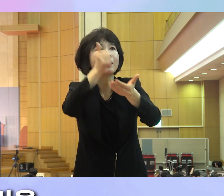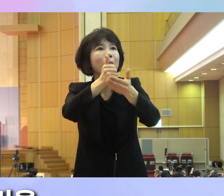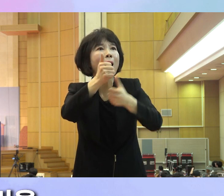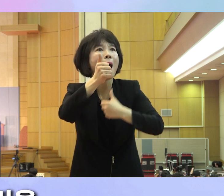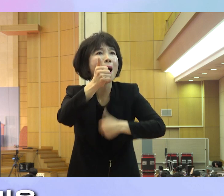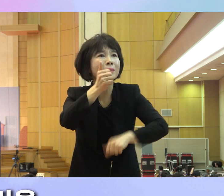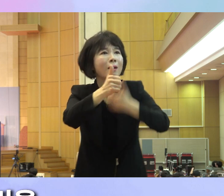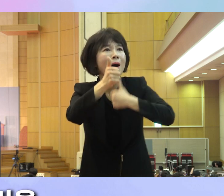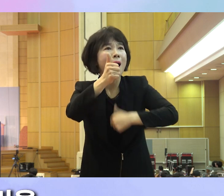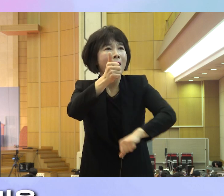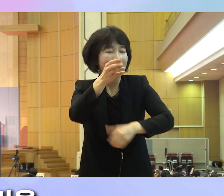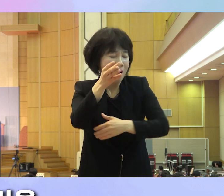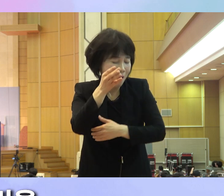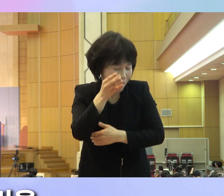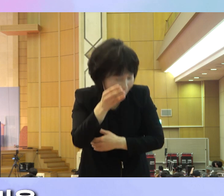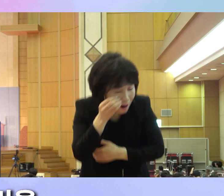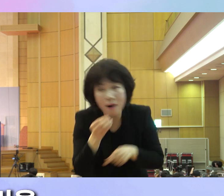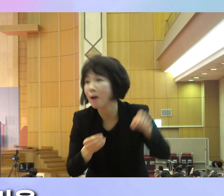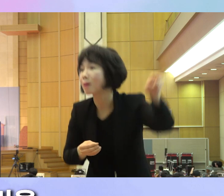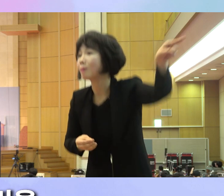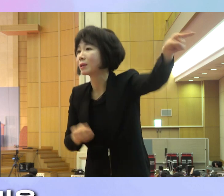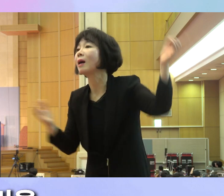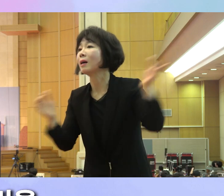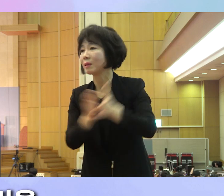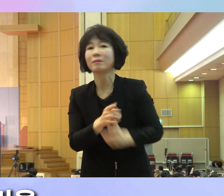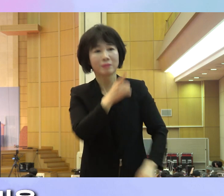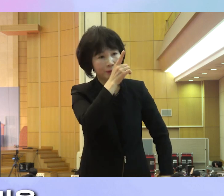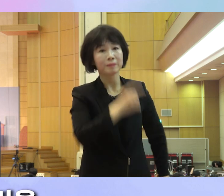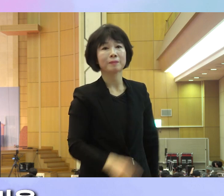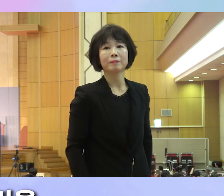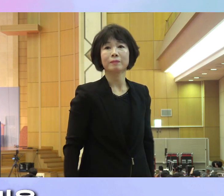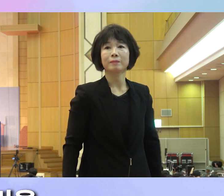로마 군대, 유대 병정,